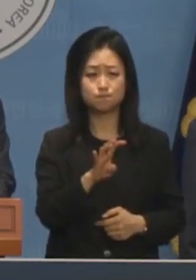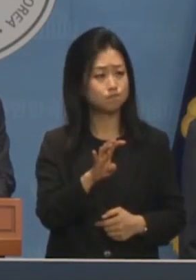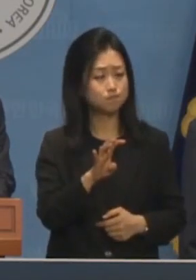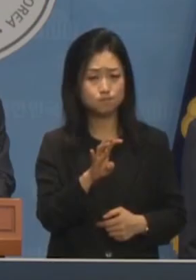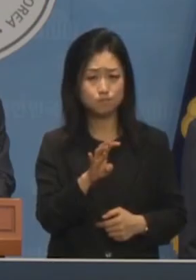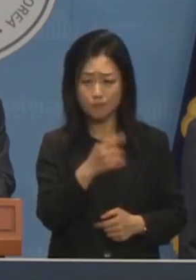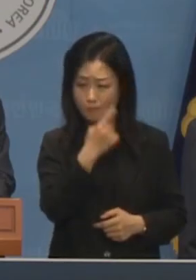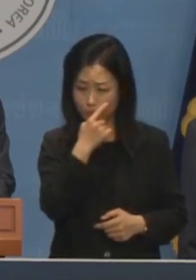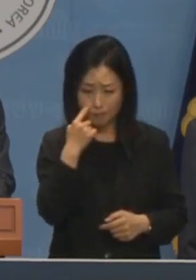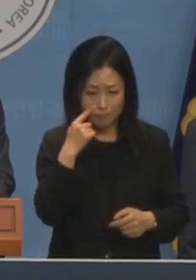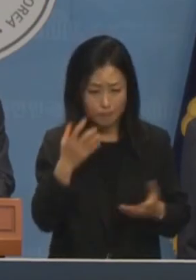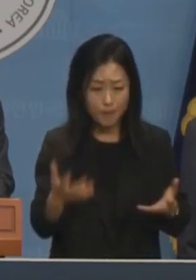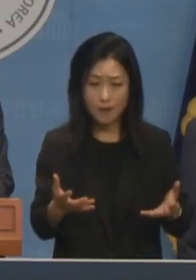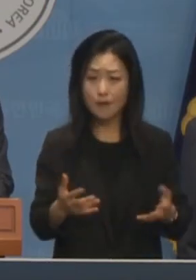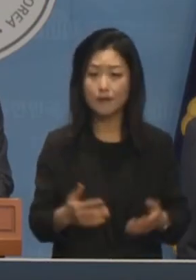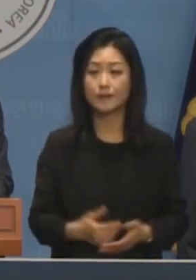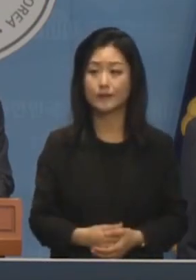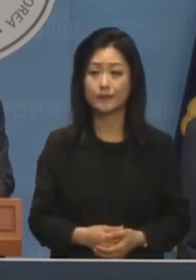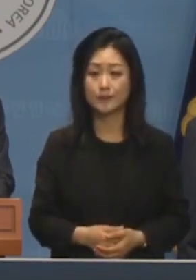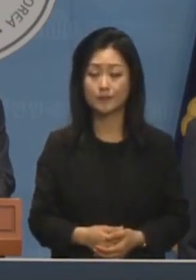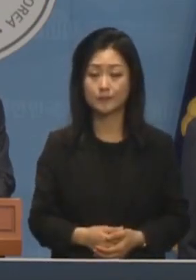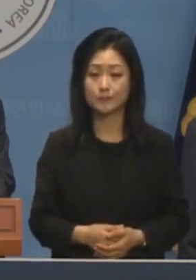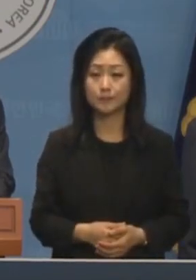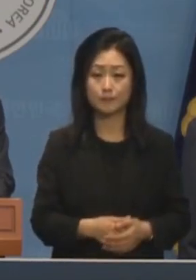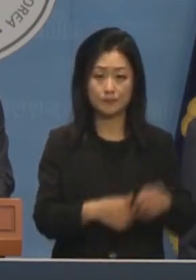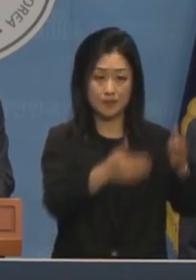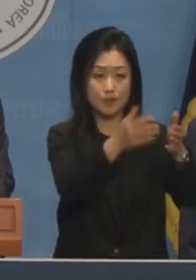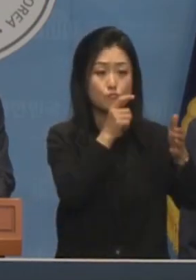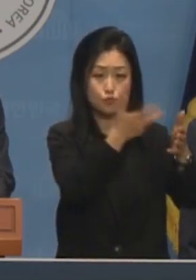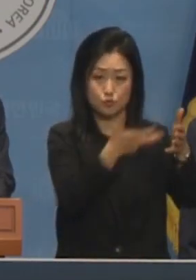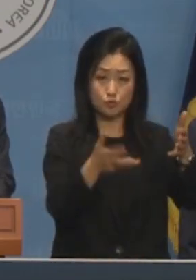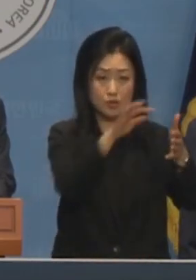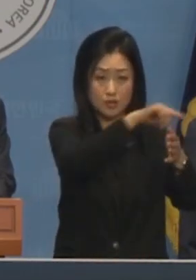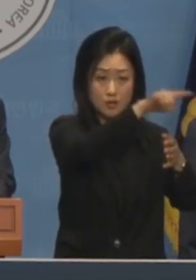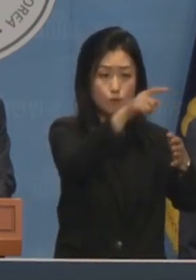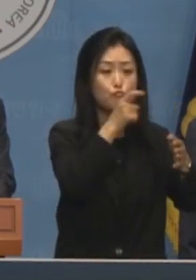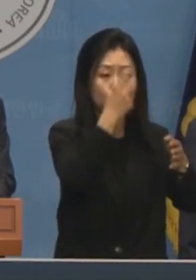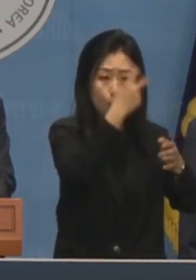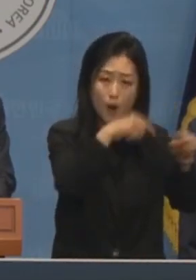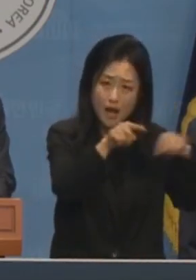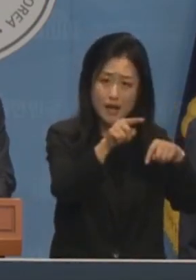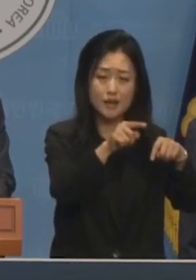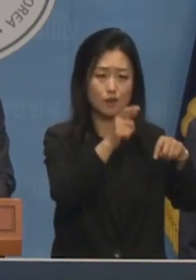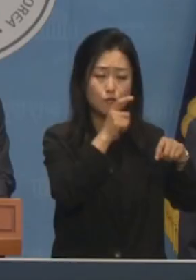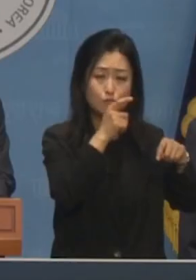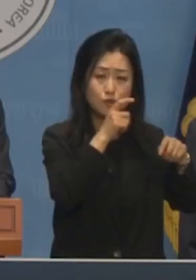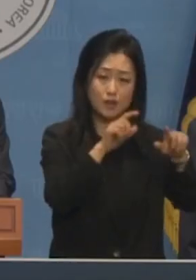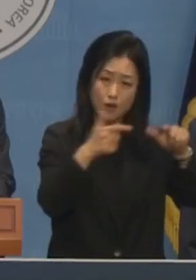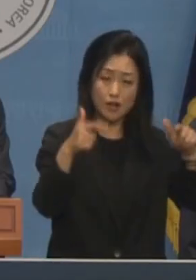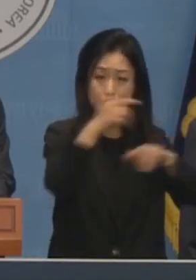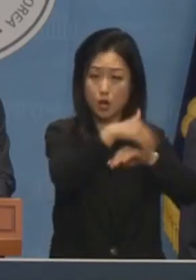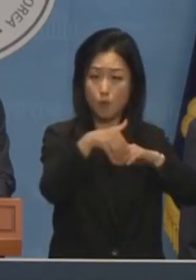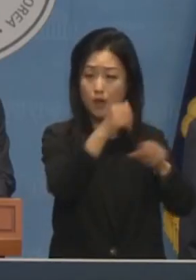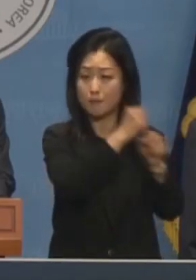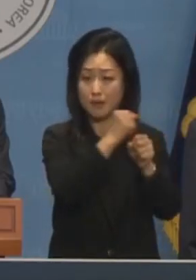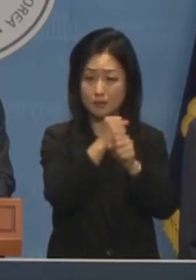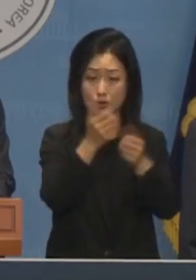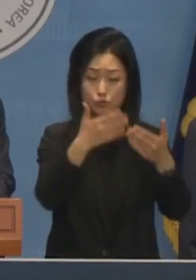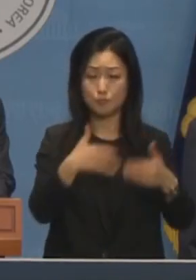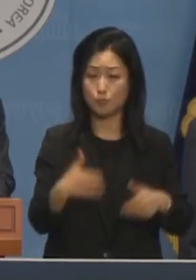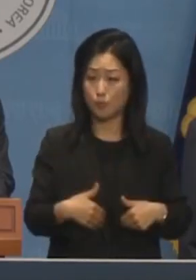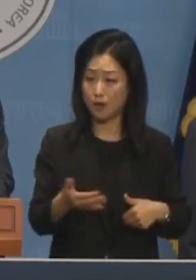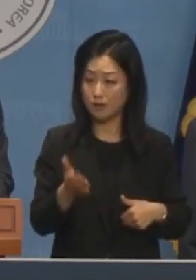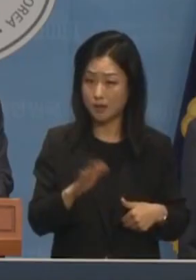검토조차 없이 추진되고 있습니다. 상류하천 확대, 물수요 관리 등 종합적인 계획을 제시하지